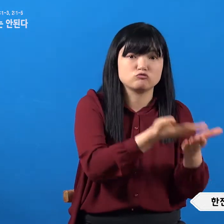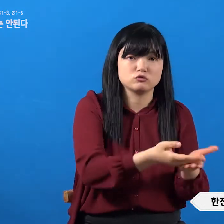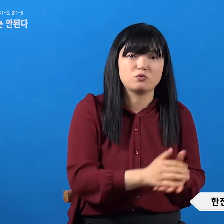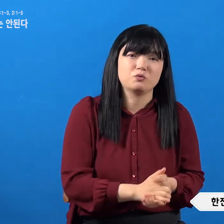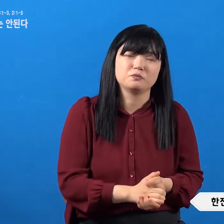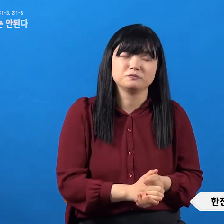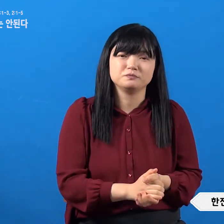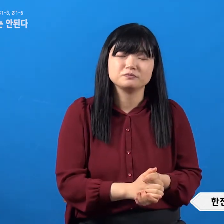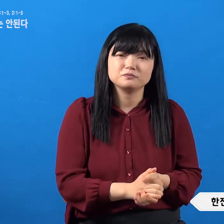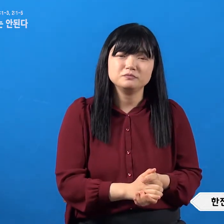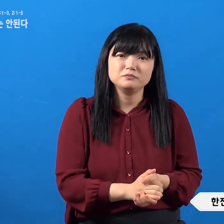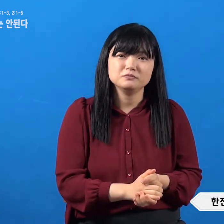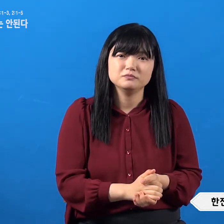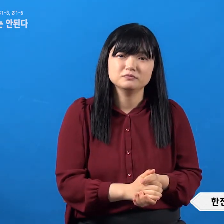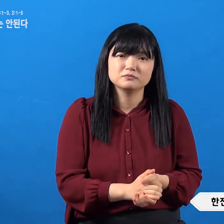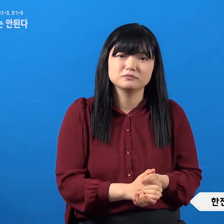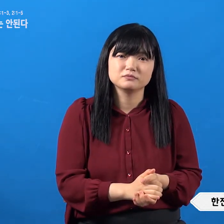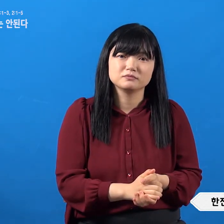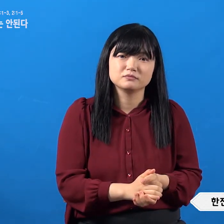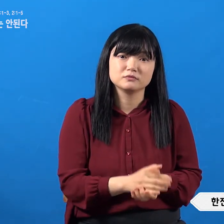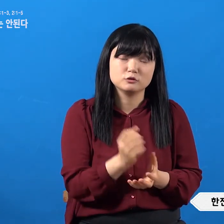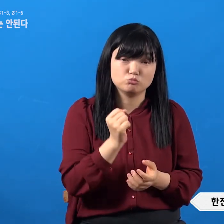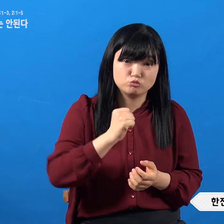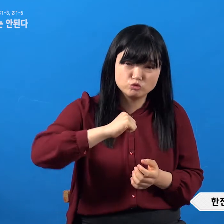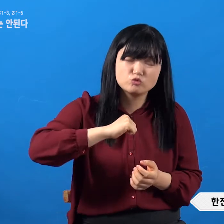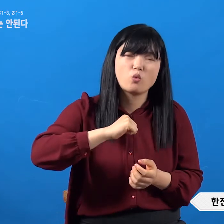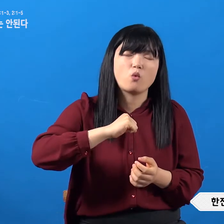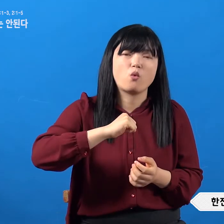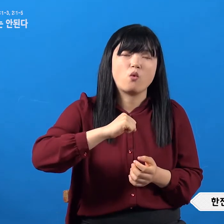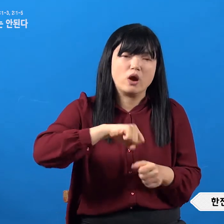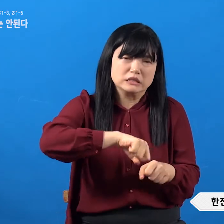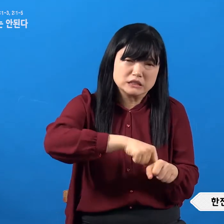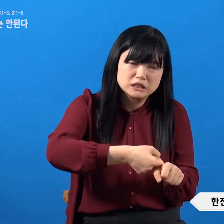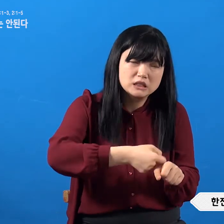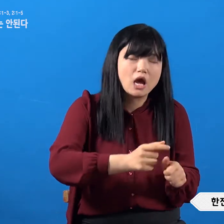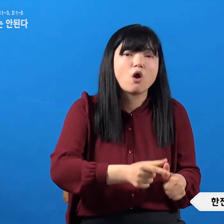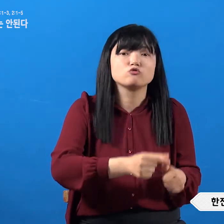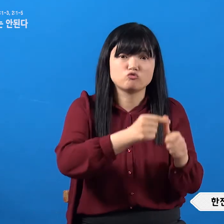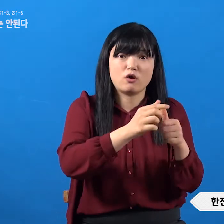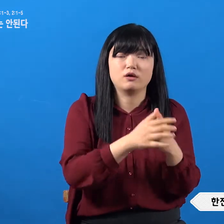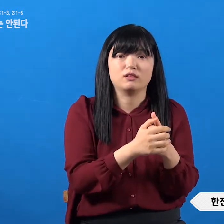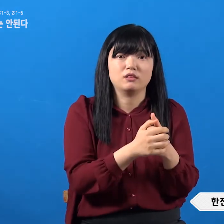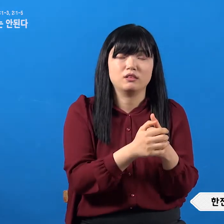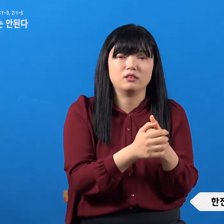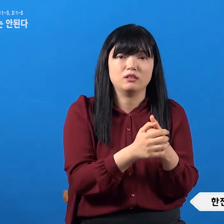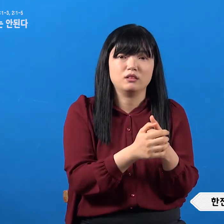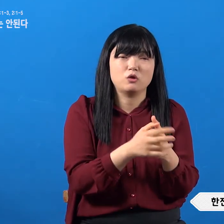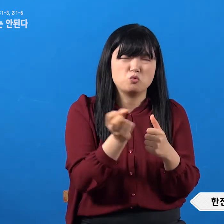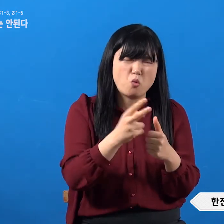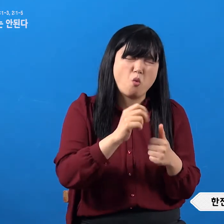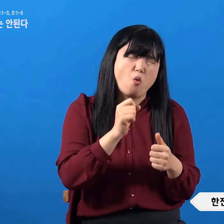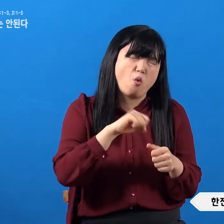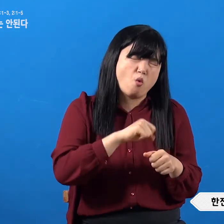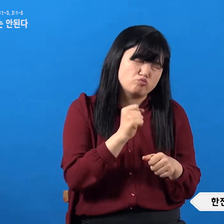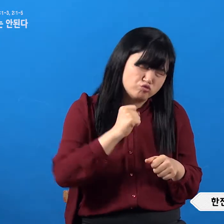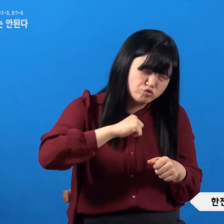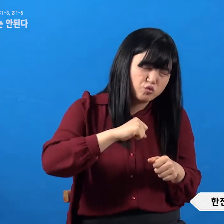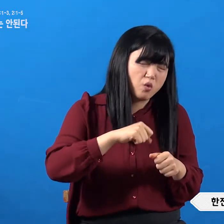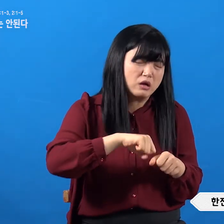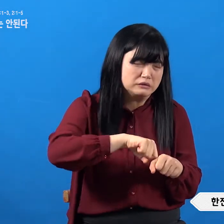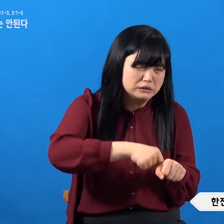구원하시고, 이렇게 불순종과 징계와 구원, 그리고 나서 또